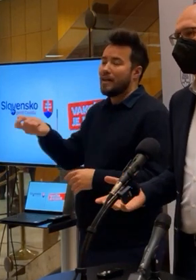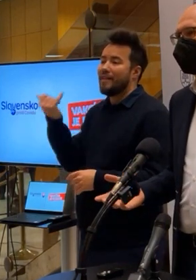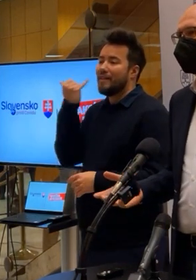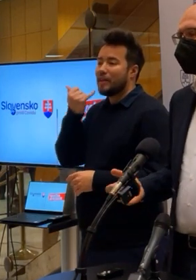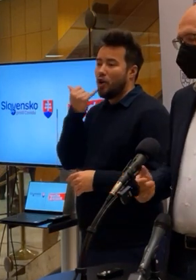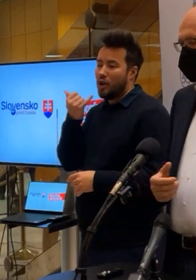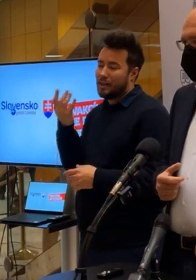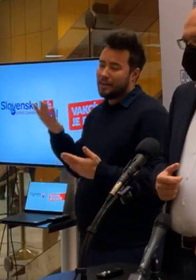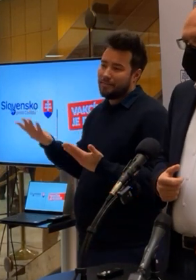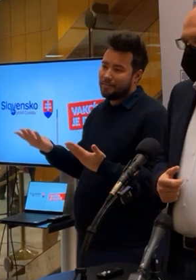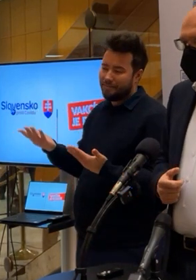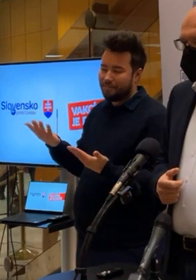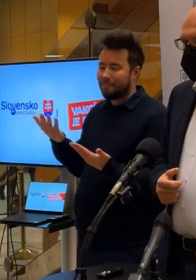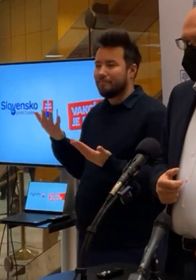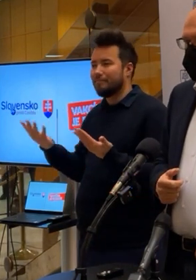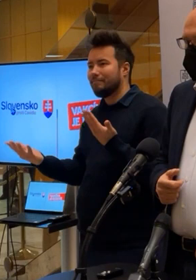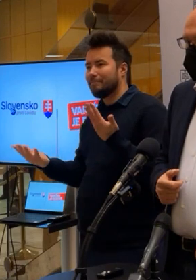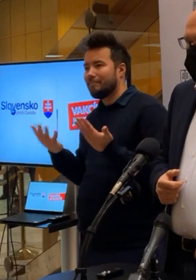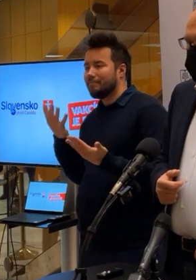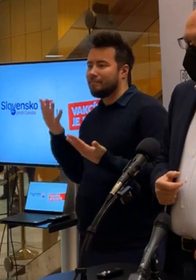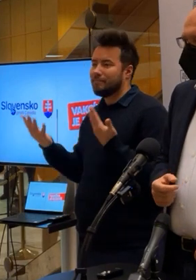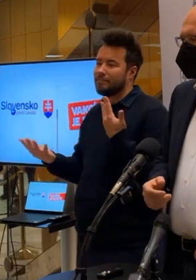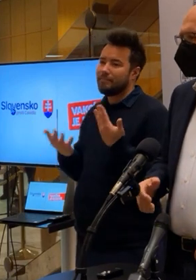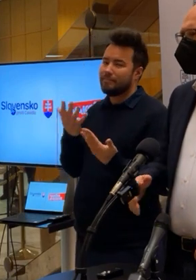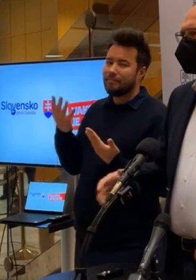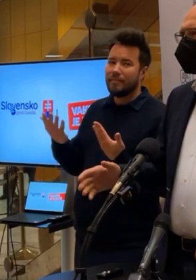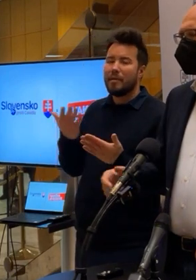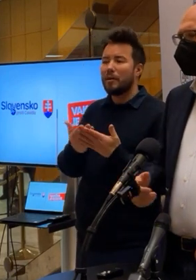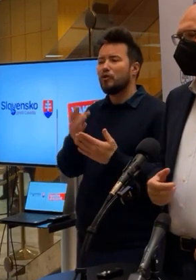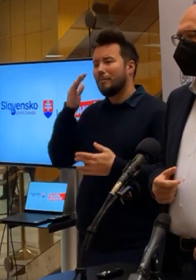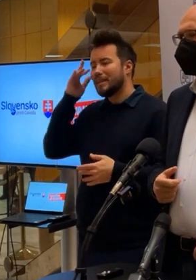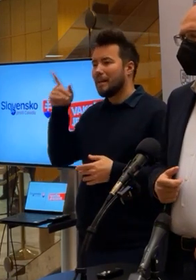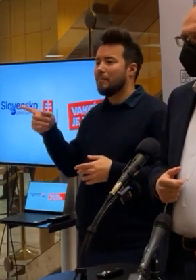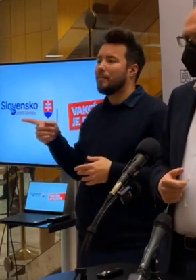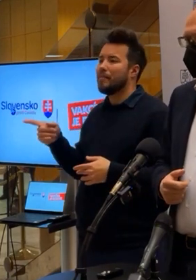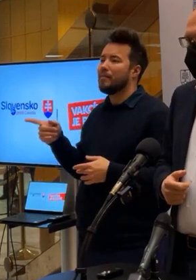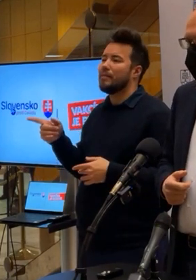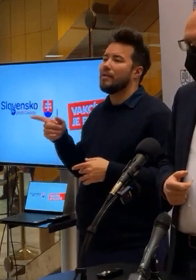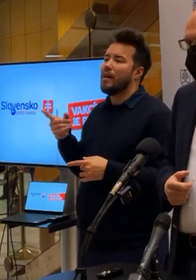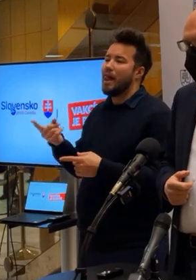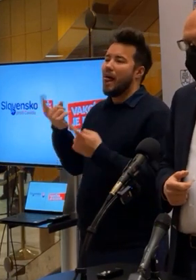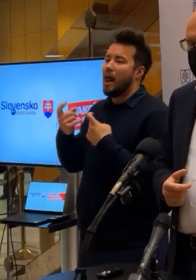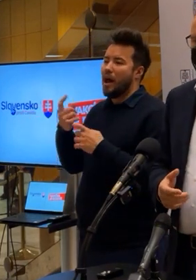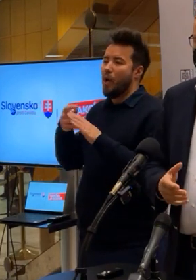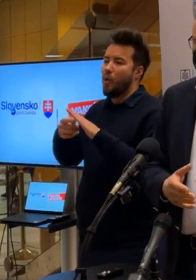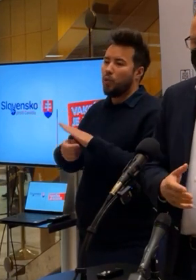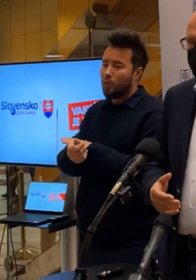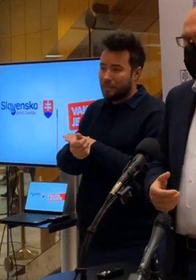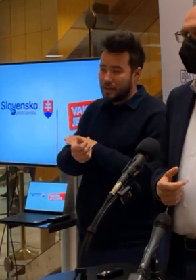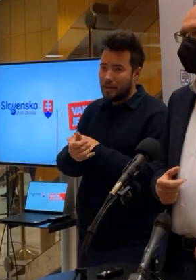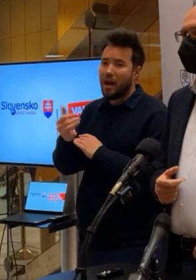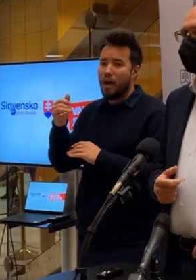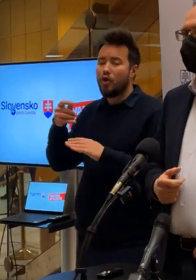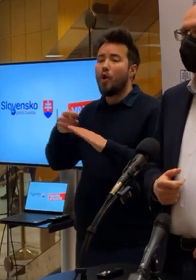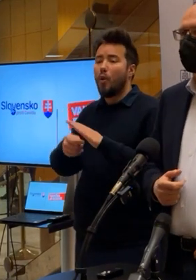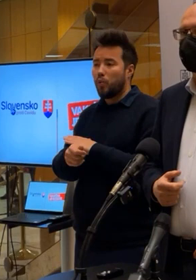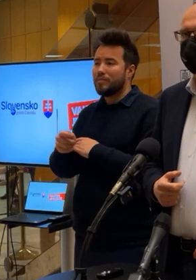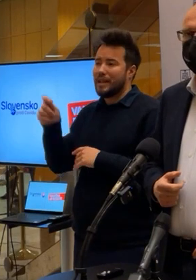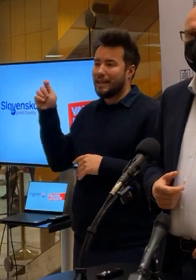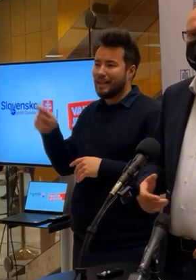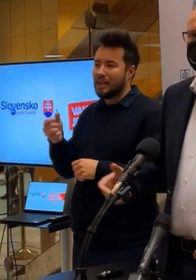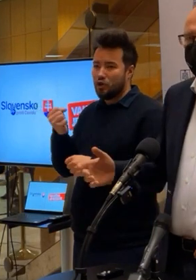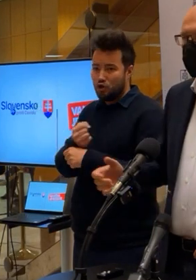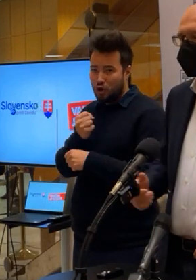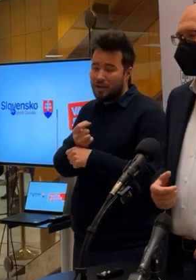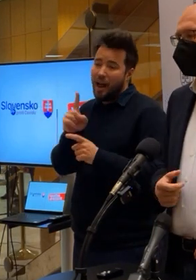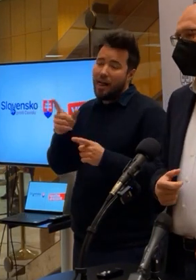pre očkovaných. Preto ja si myslím, bude to do veľkej miery podnecovať korupciu, ktorá áno, je trestný čin, ale jednoducho